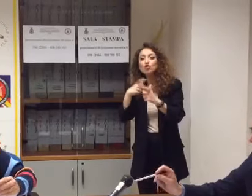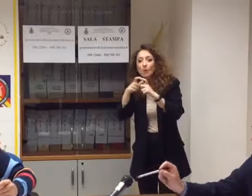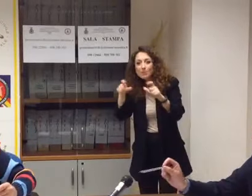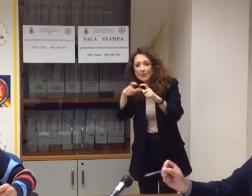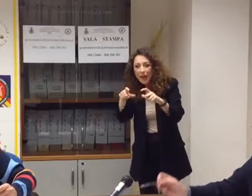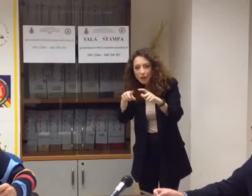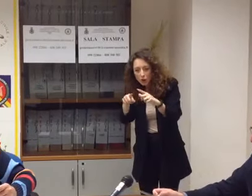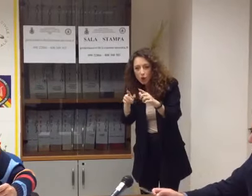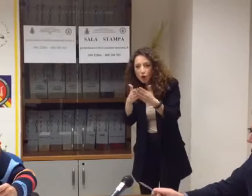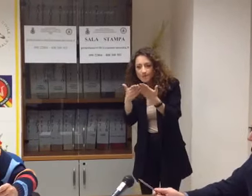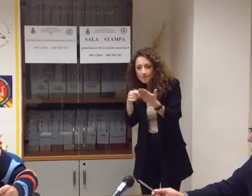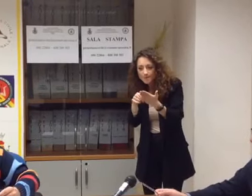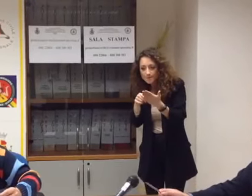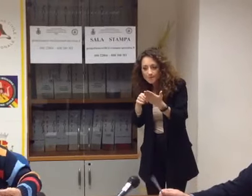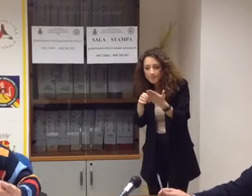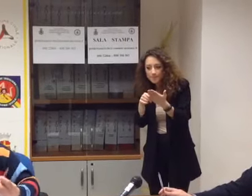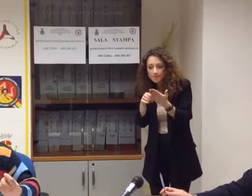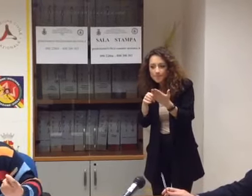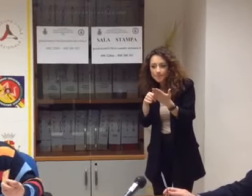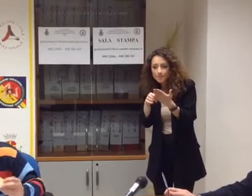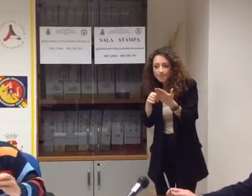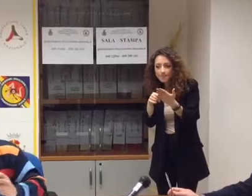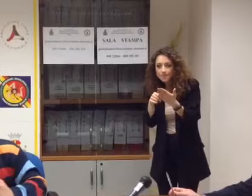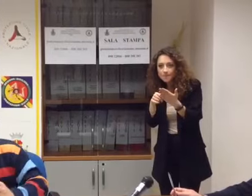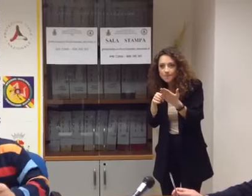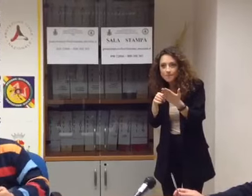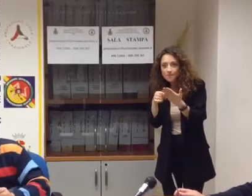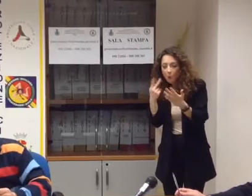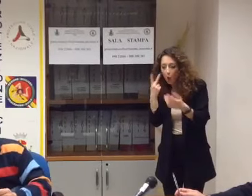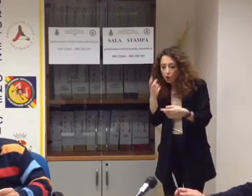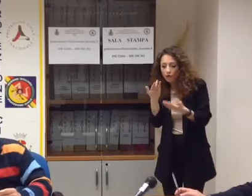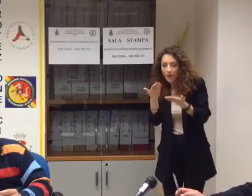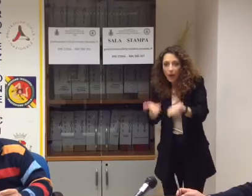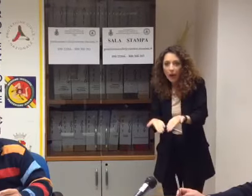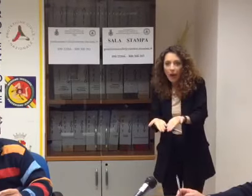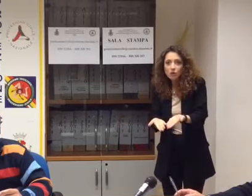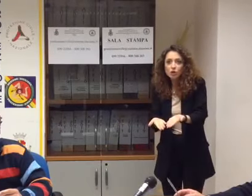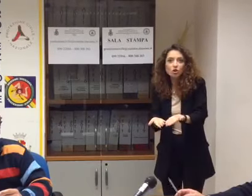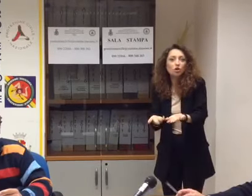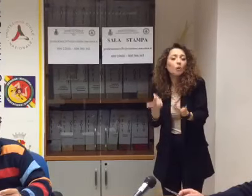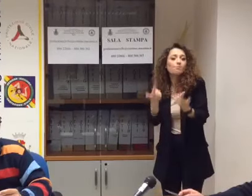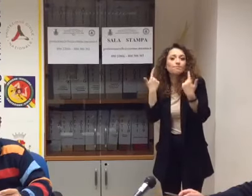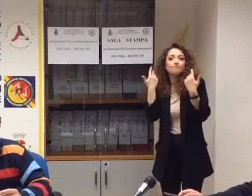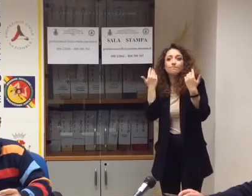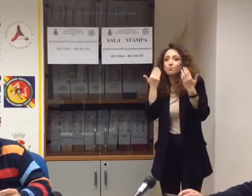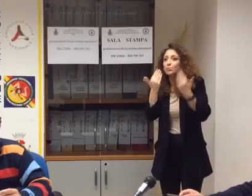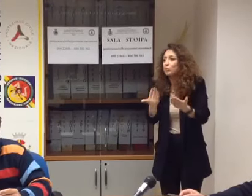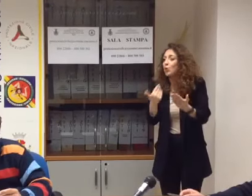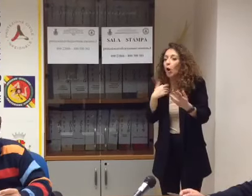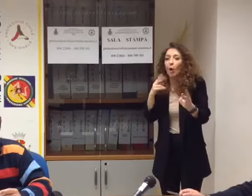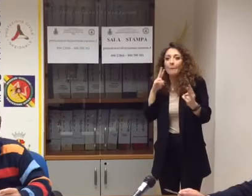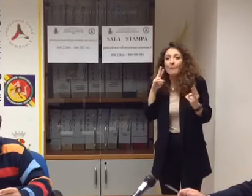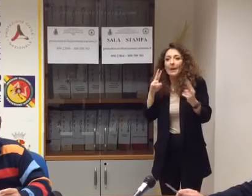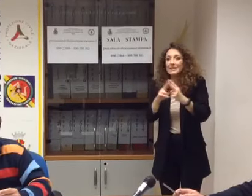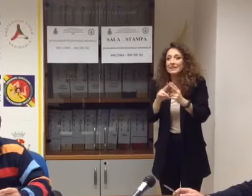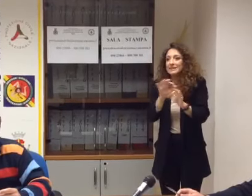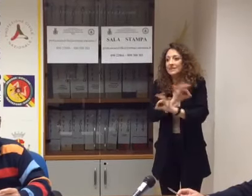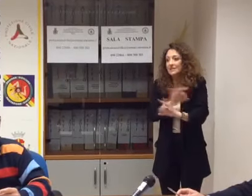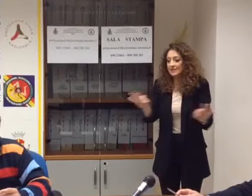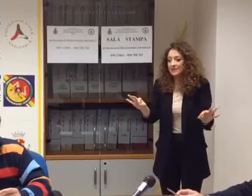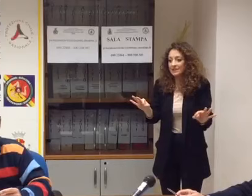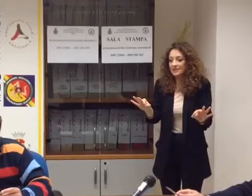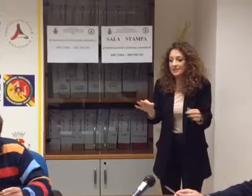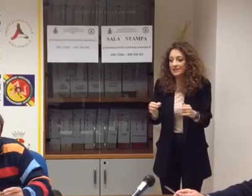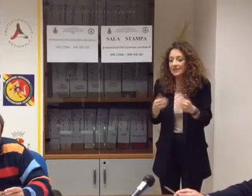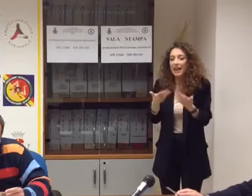bigliettino, me l'hanno fatta trovare qua, purtroppo non ho avuto modo di vedere chi me l'ha consegnata,